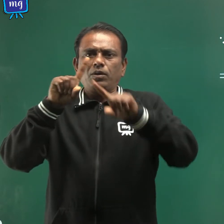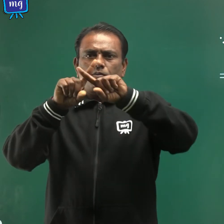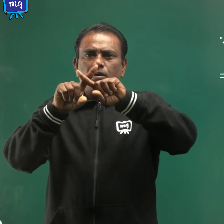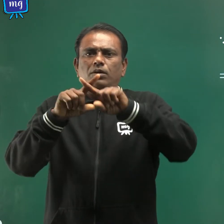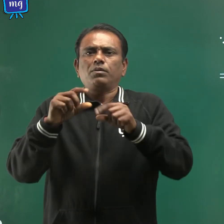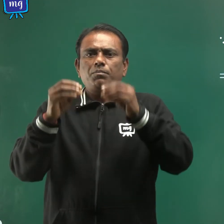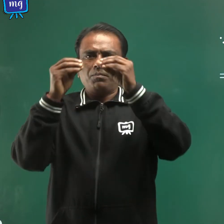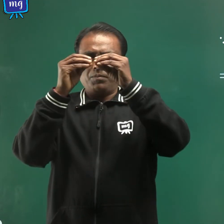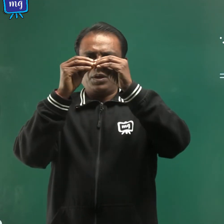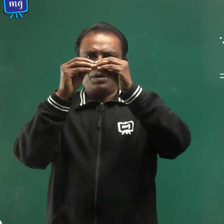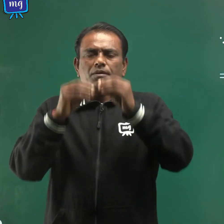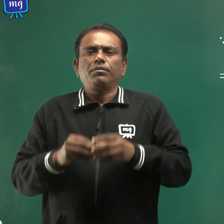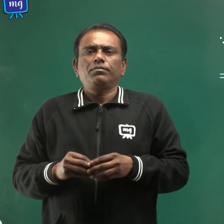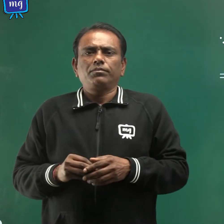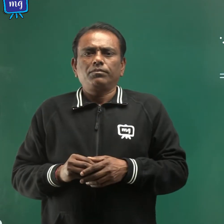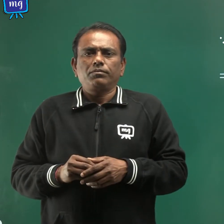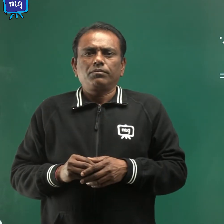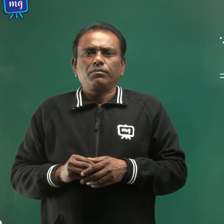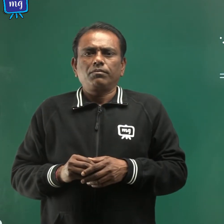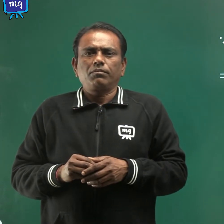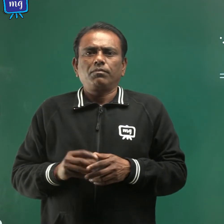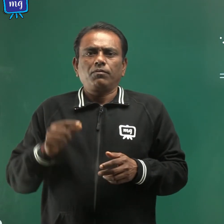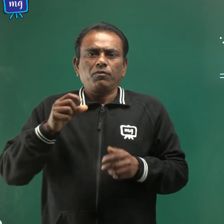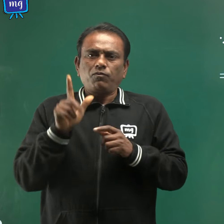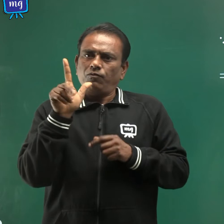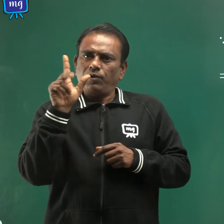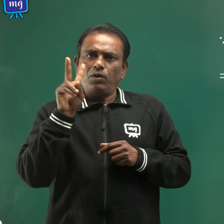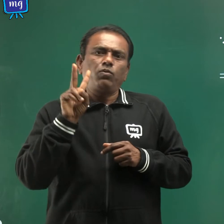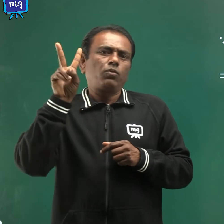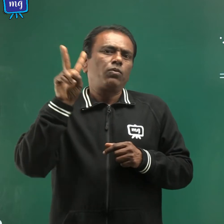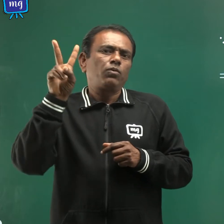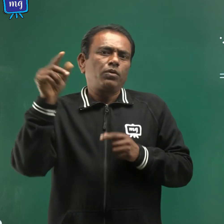है की मांग रखेंगे